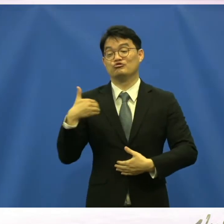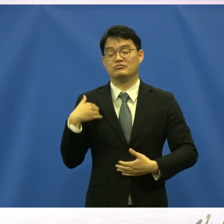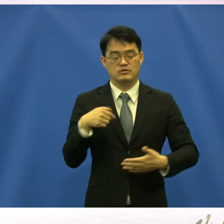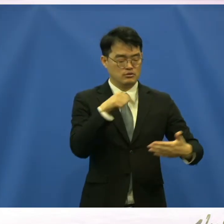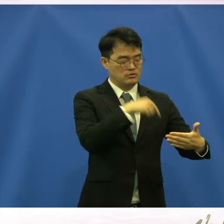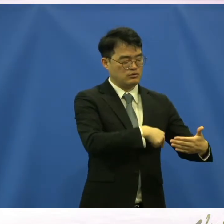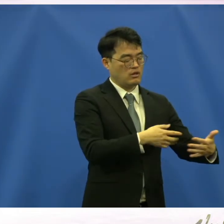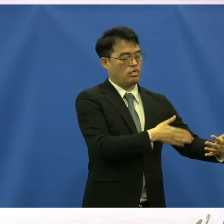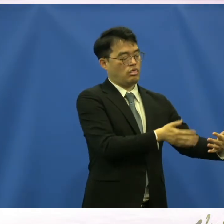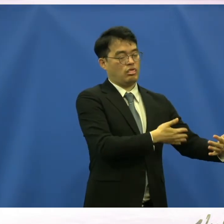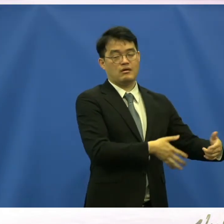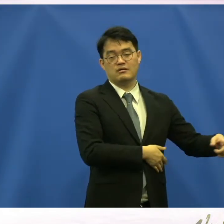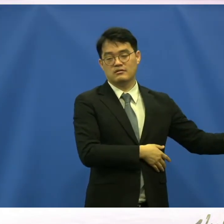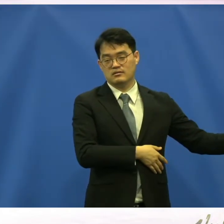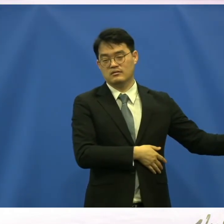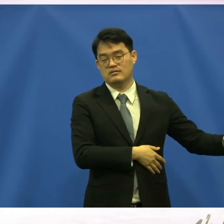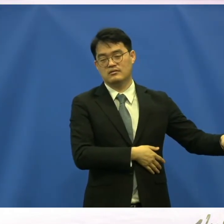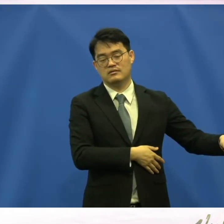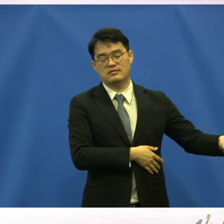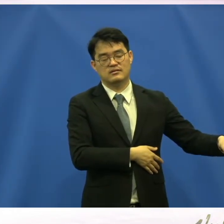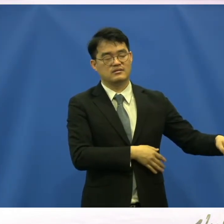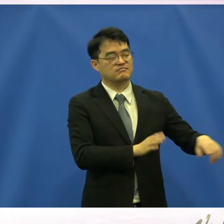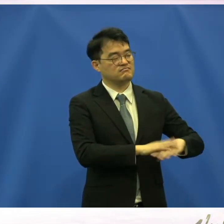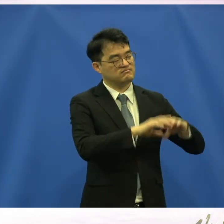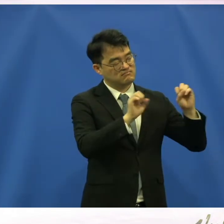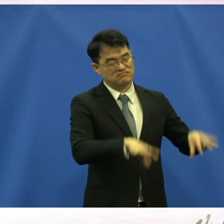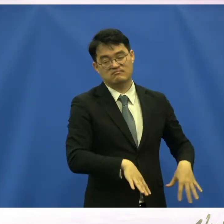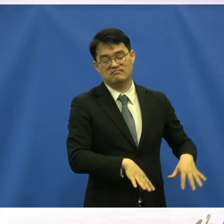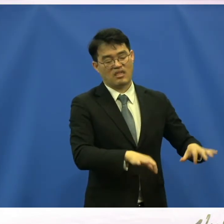없는 자로. 거꾸로 하면 그렇게 돼요.